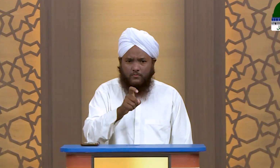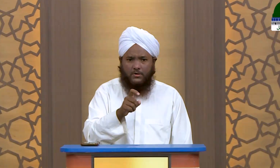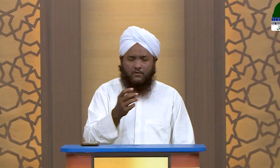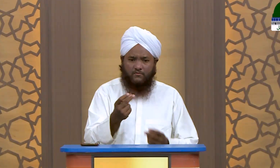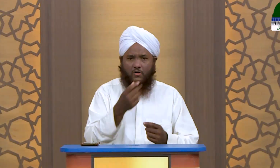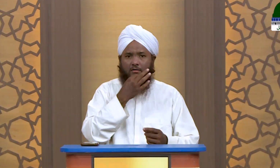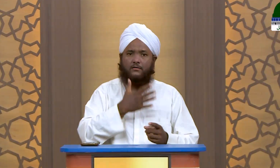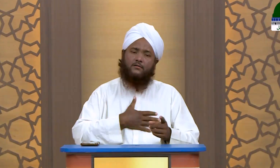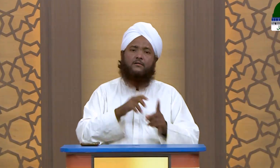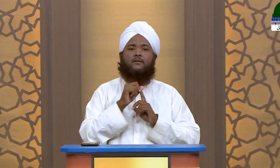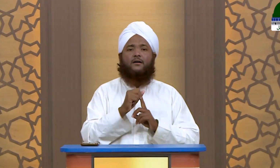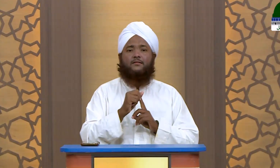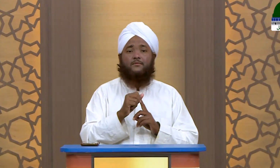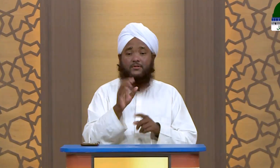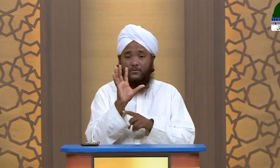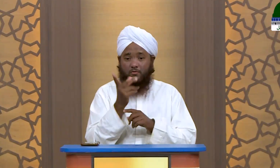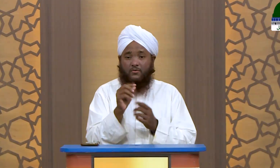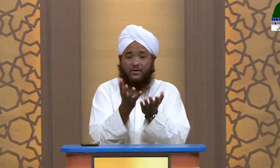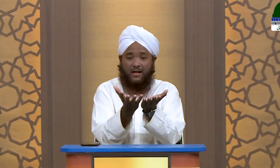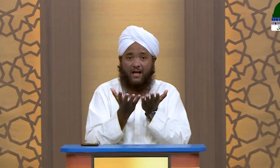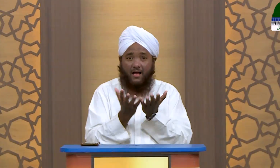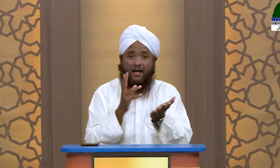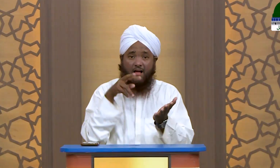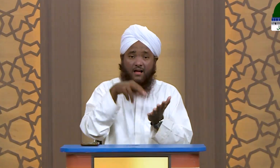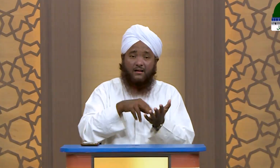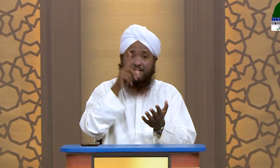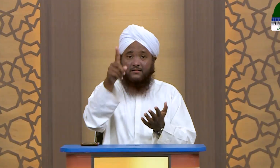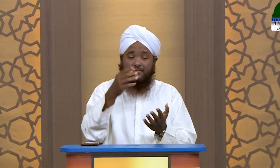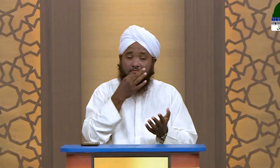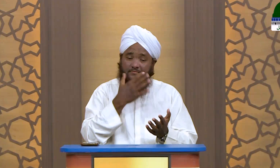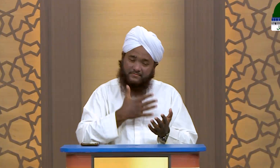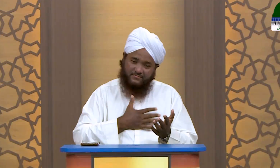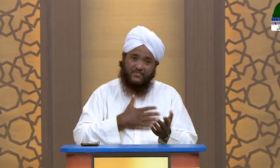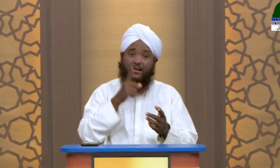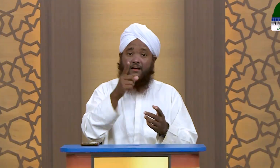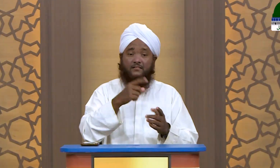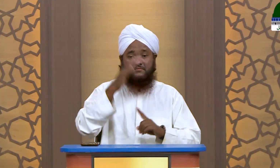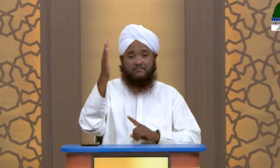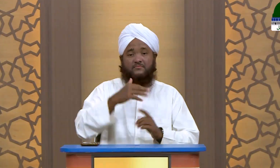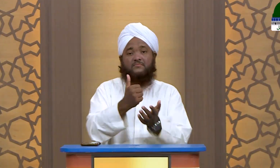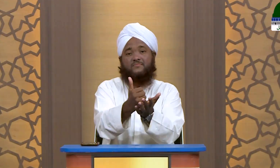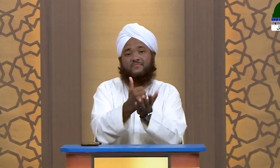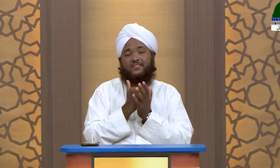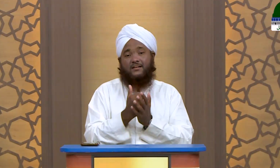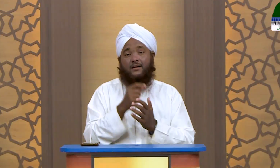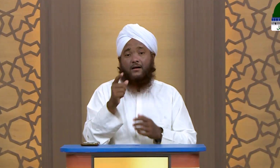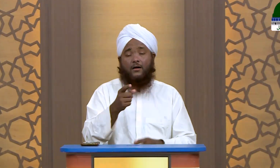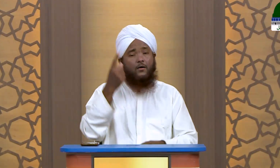میں عزت پانے اور آخرت کی رسوائی سے خود کو بچانے میں کامیاب ہو سکیں۔ ہمارے بزرگان دین